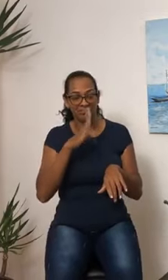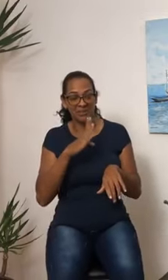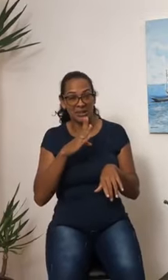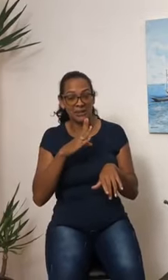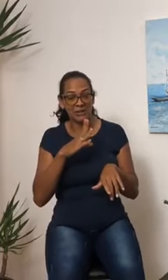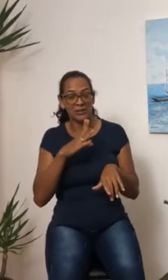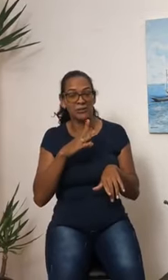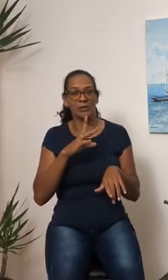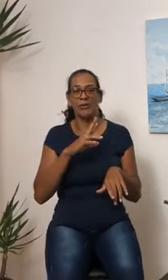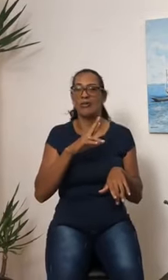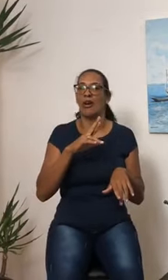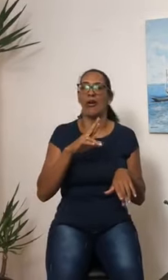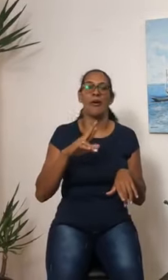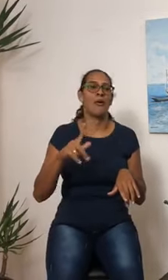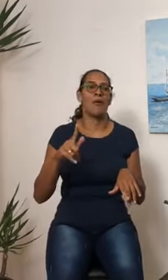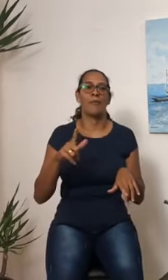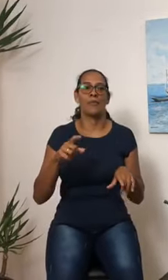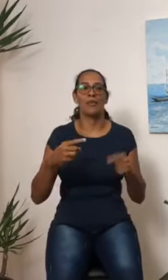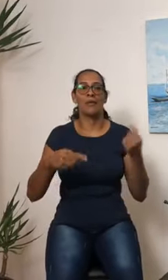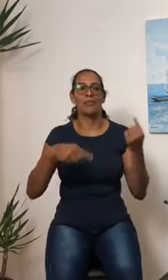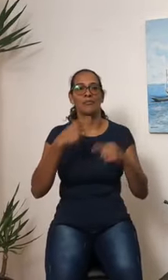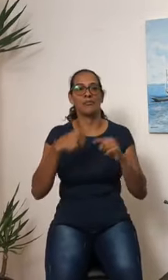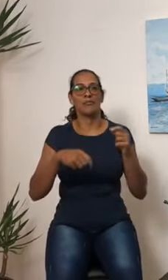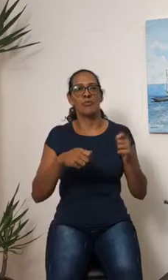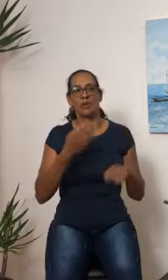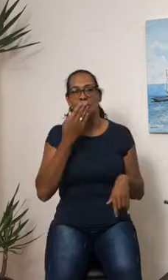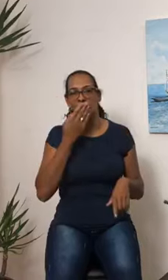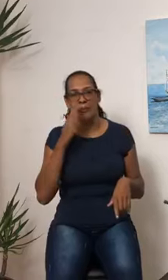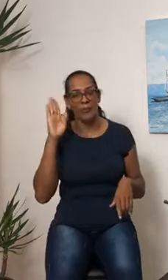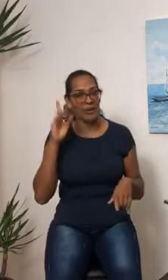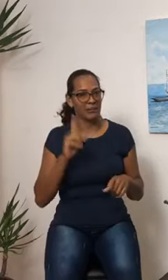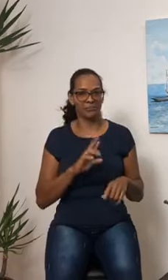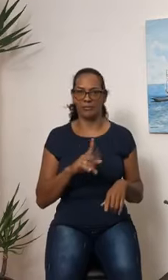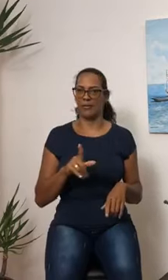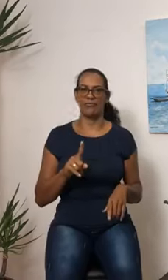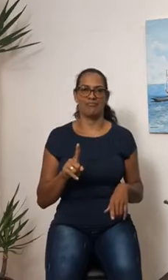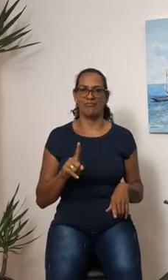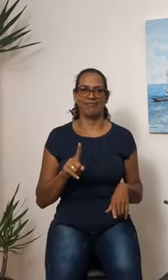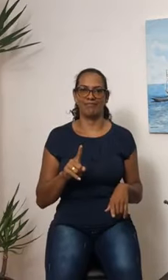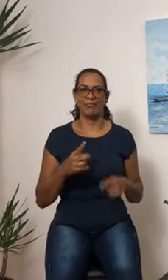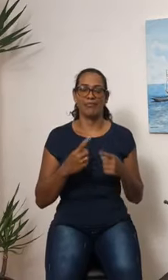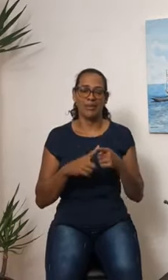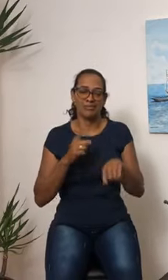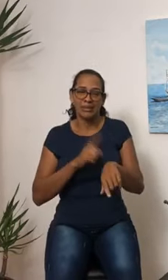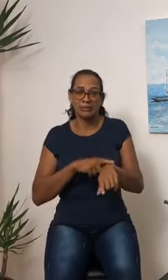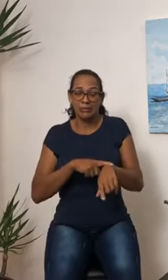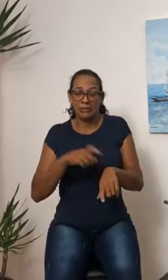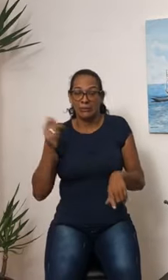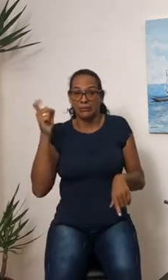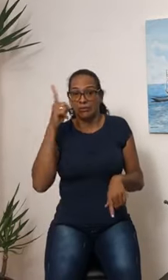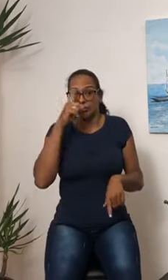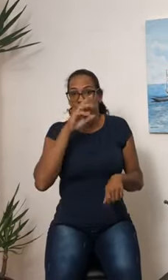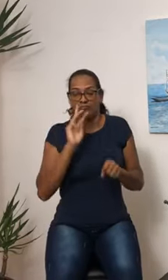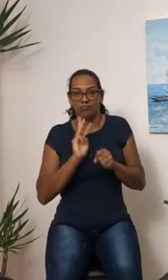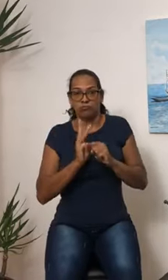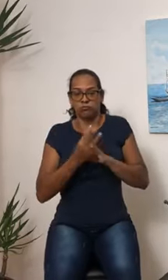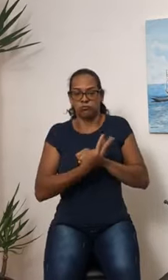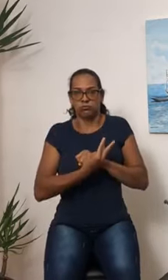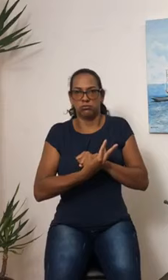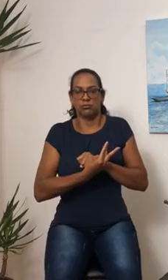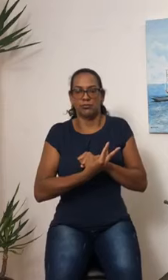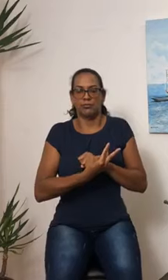fazendo campanha política. Seria até uma insaniedade fazer campanha política nesse momento tão crucial que nós